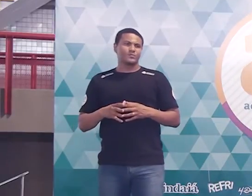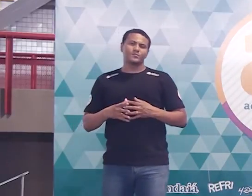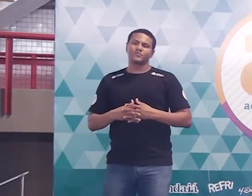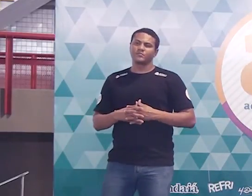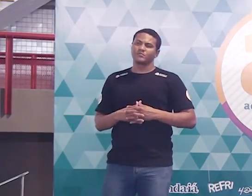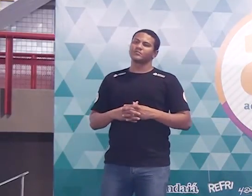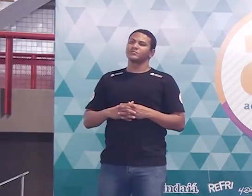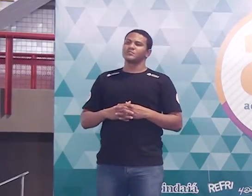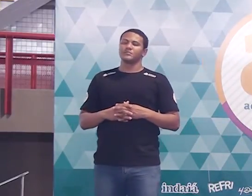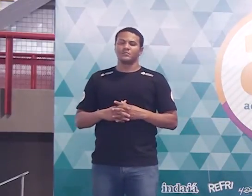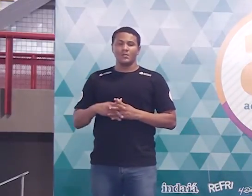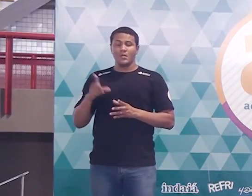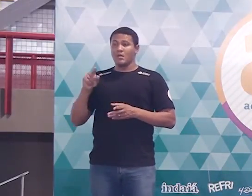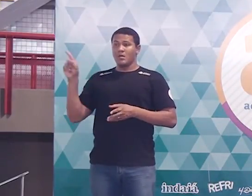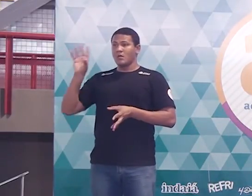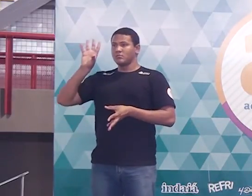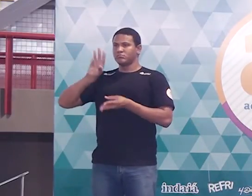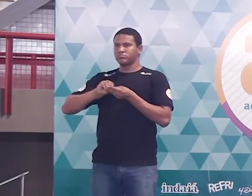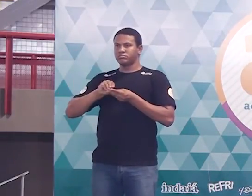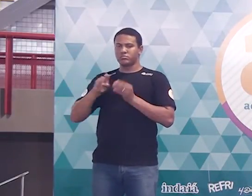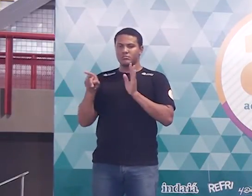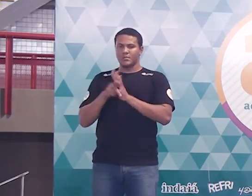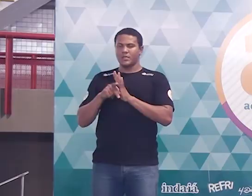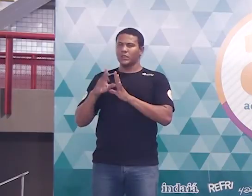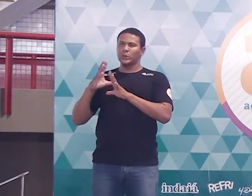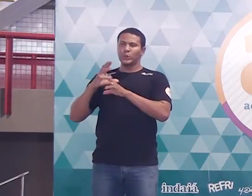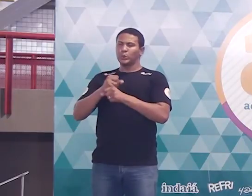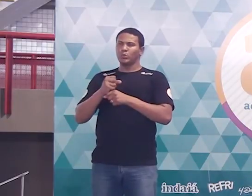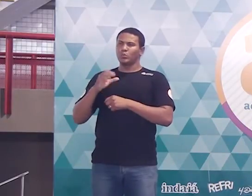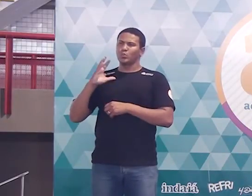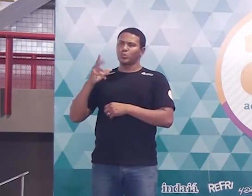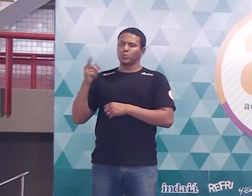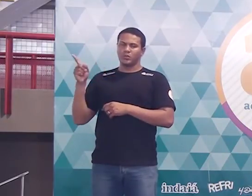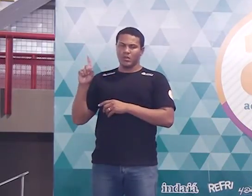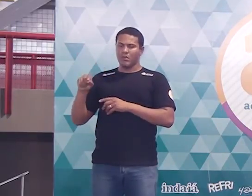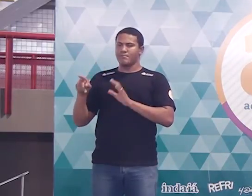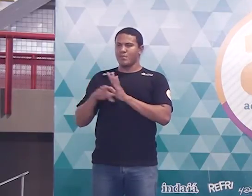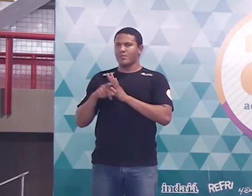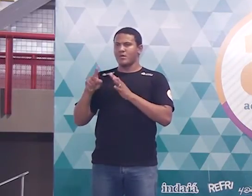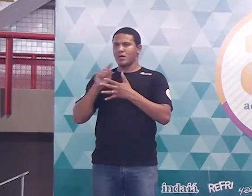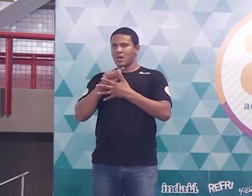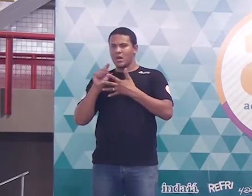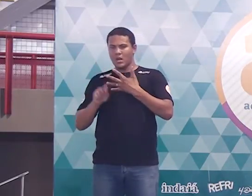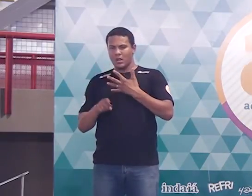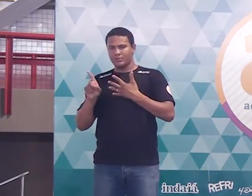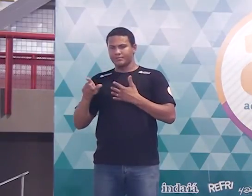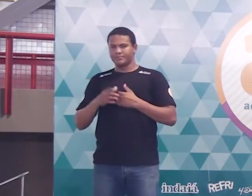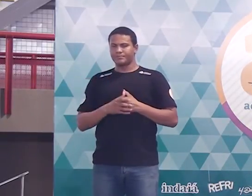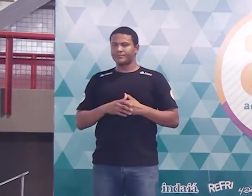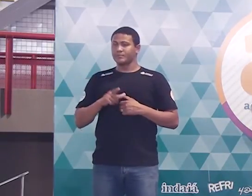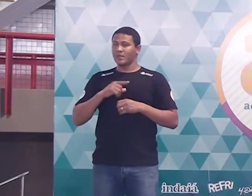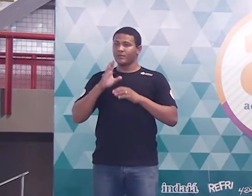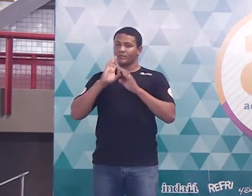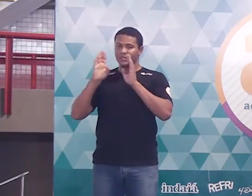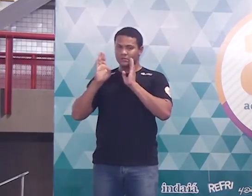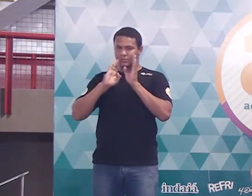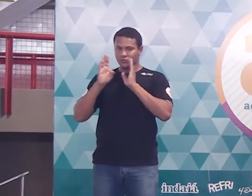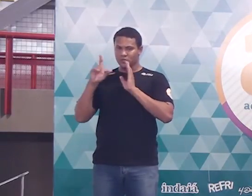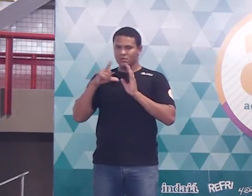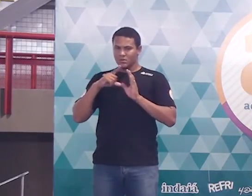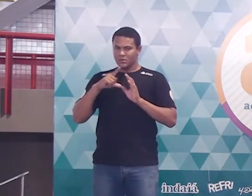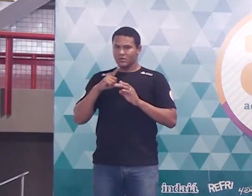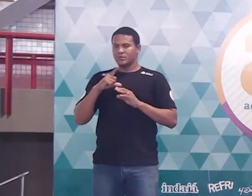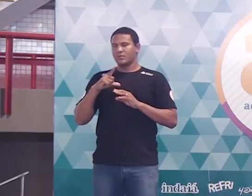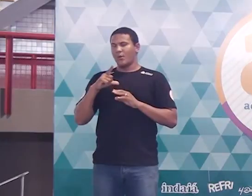Ó, isso aqui é o resumo que eu estou disponibilizando para vocês sobre todas as relações ecológicas, tá certo? É o Facebook, eu tenho uma